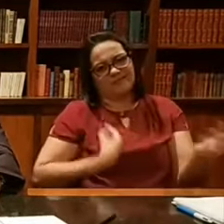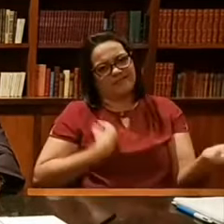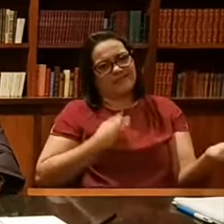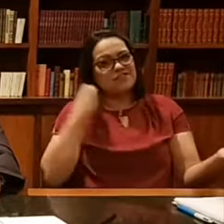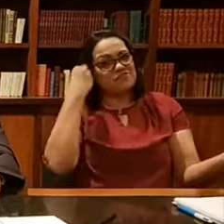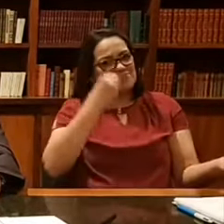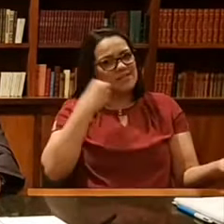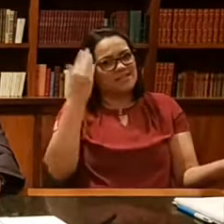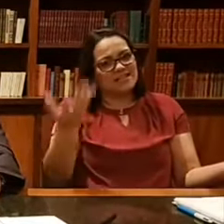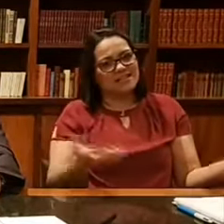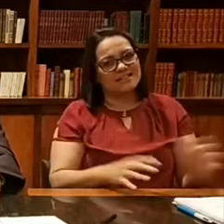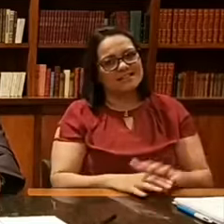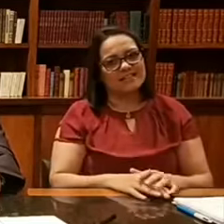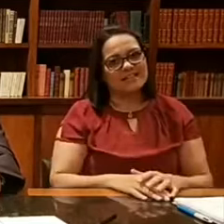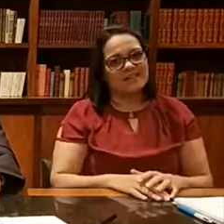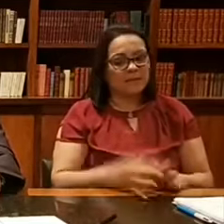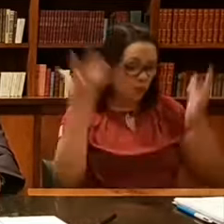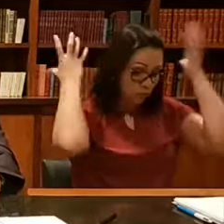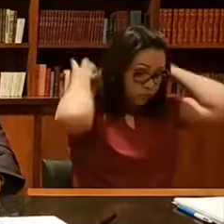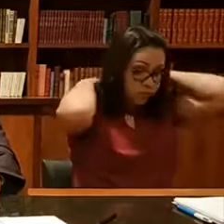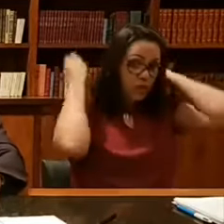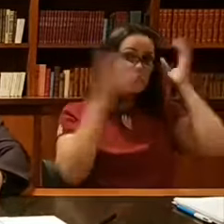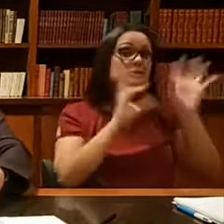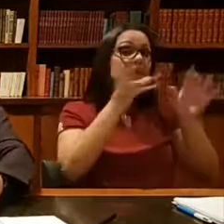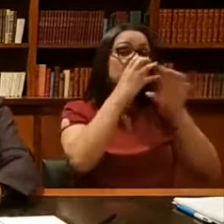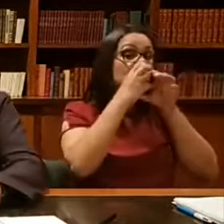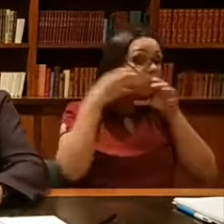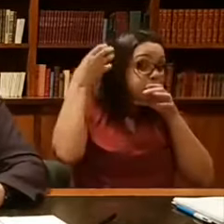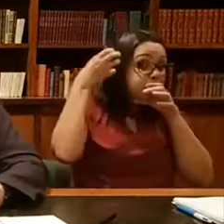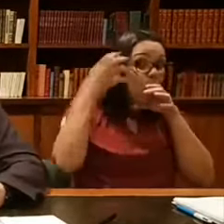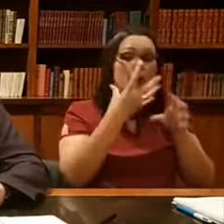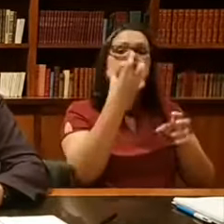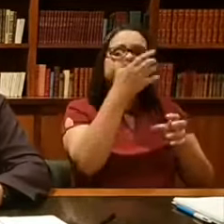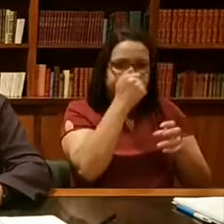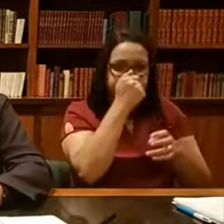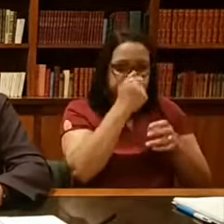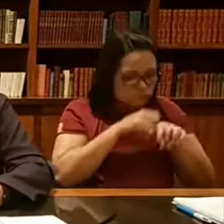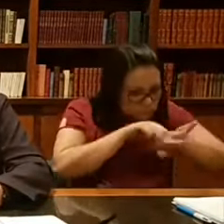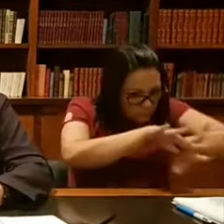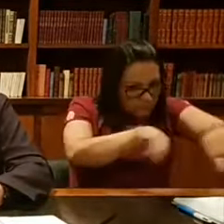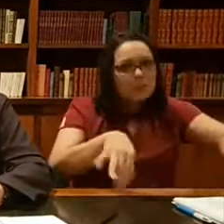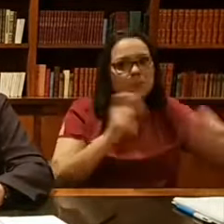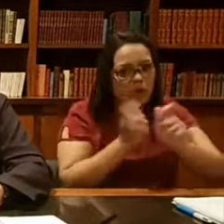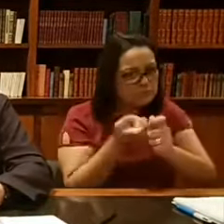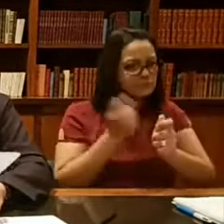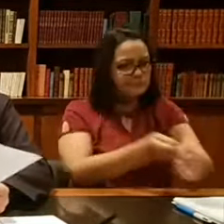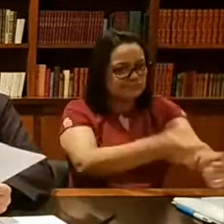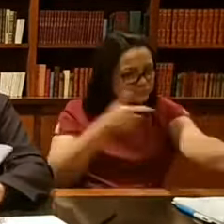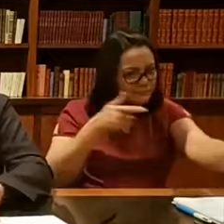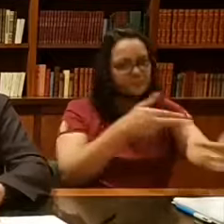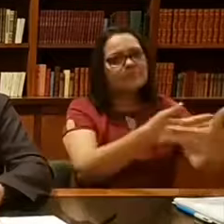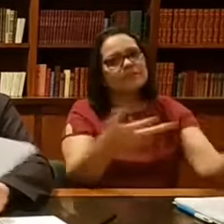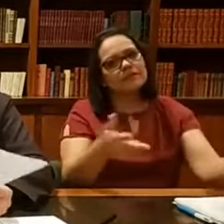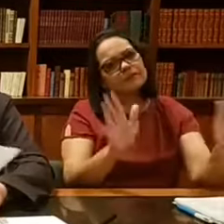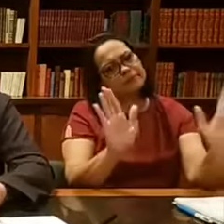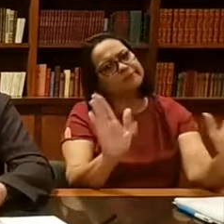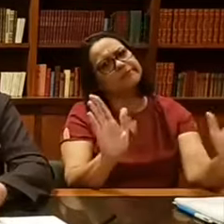né, mas não mergulhava com cilindro não, é na apneia, e pode até pegar um peixinho, né? Espero que ninguém reclame aí